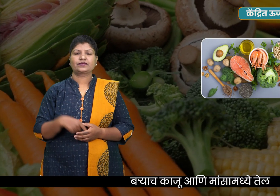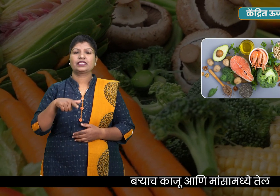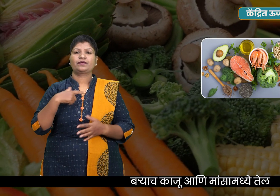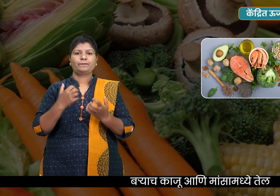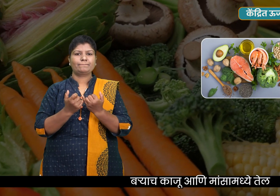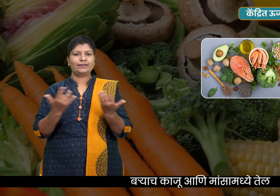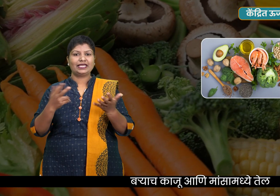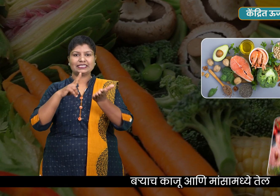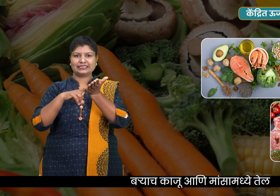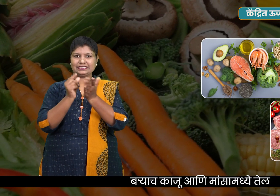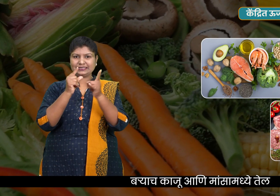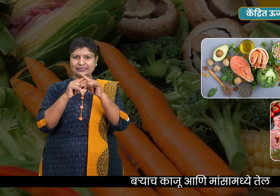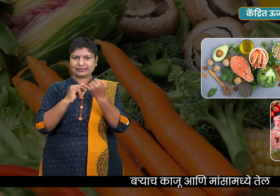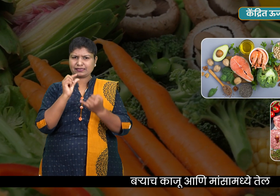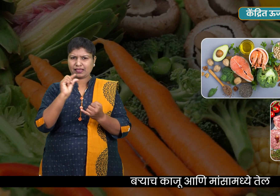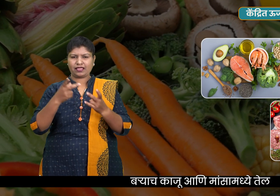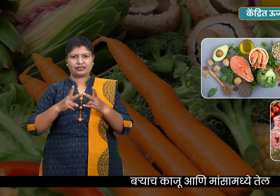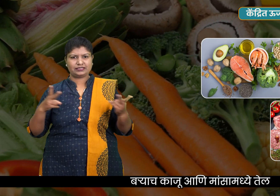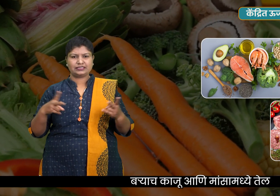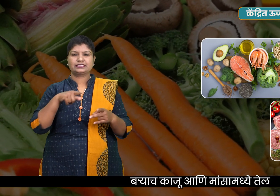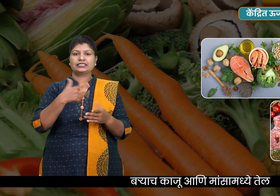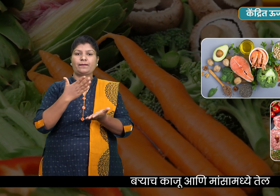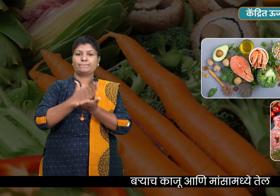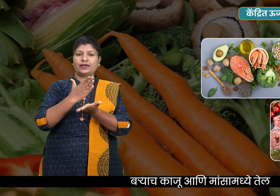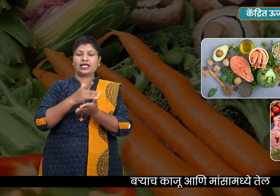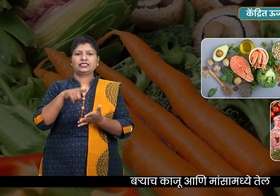बऱ्याच काजू आणि मांसामध्ये तेल